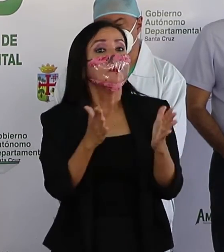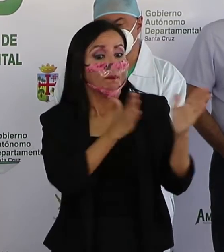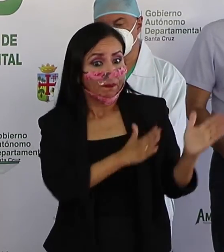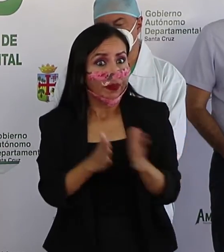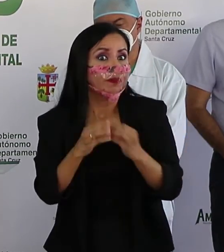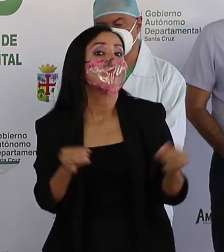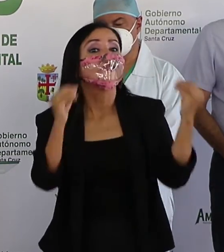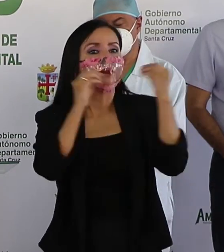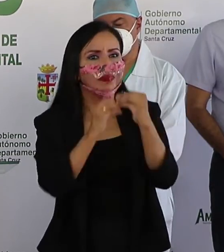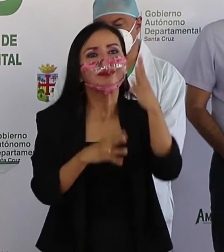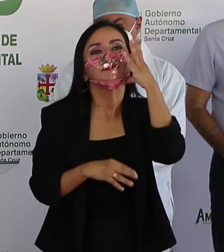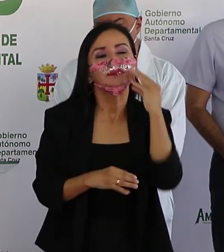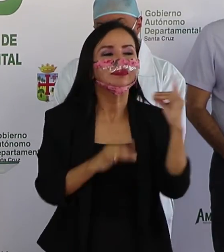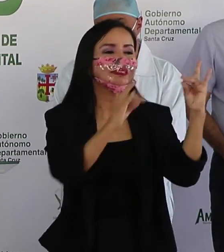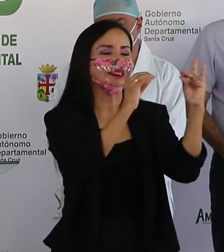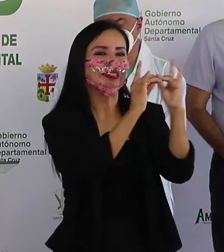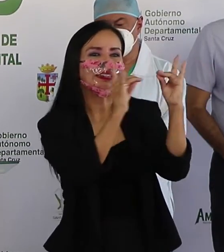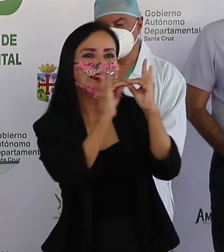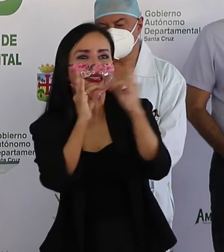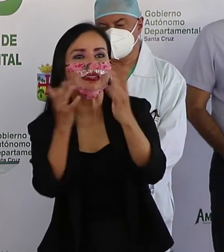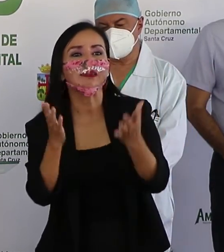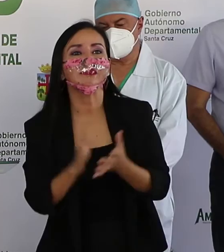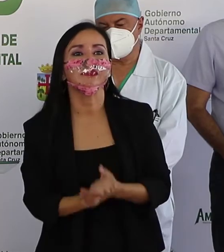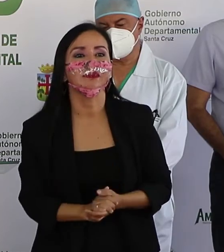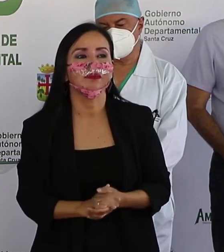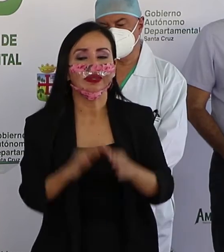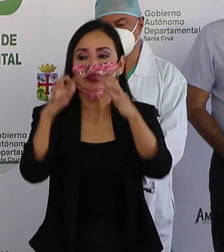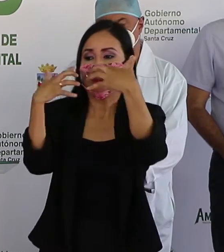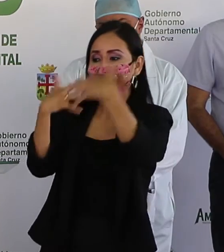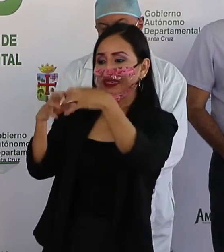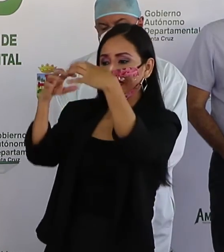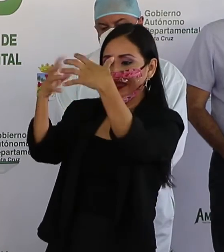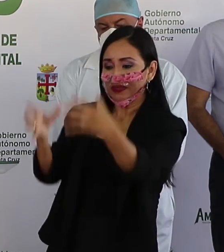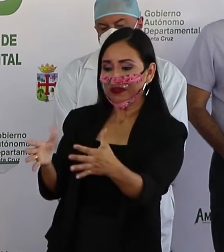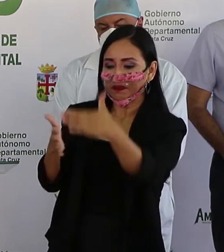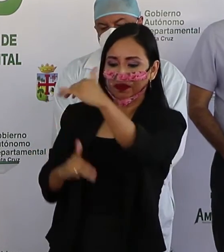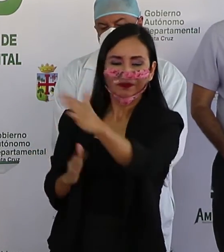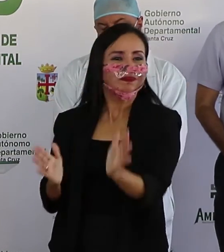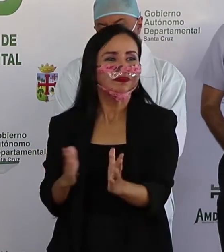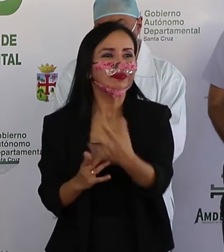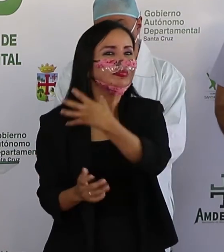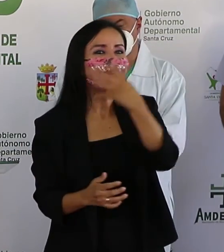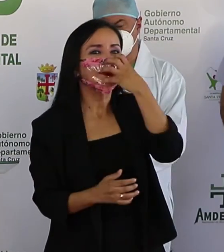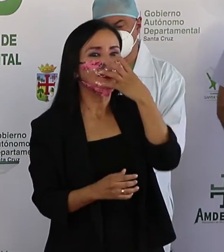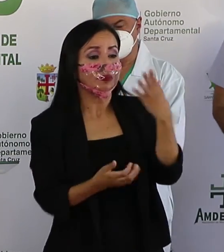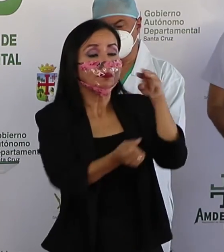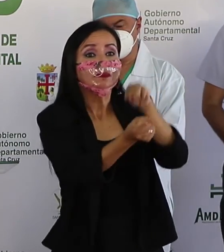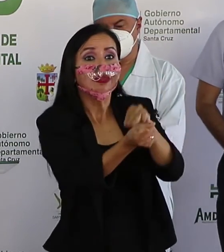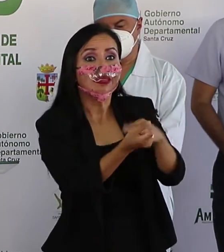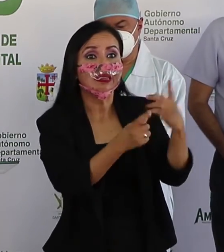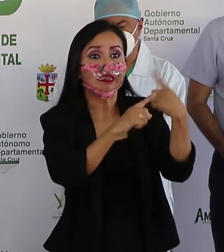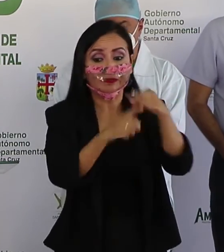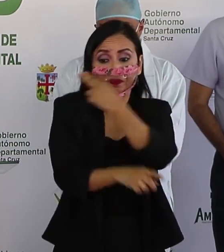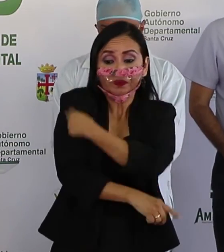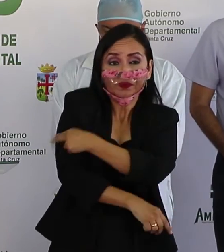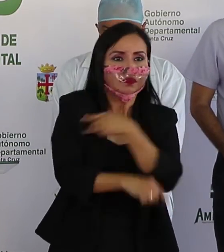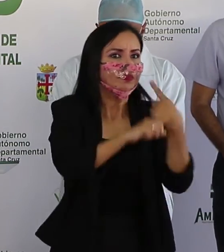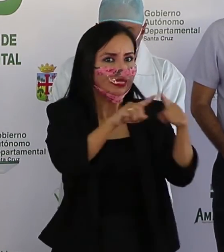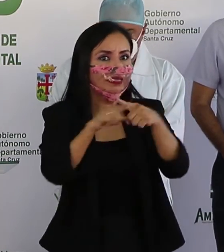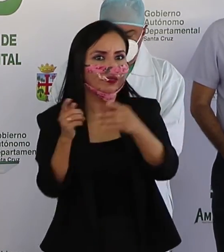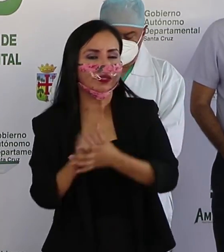preparados en cama, en respiradores, en personal médico, en